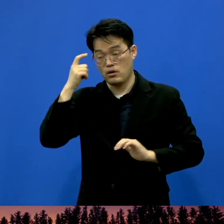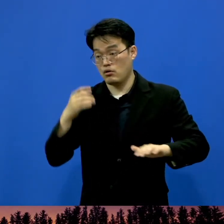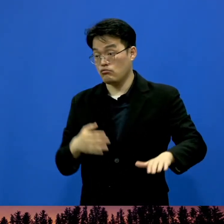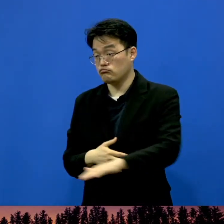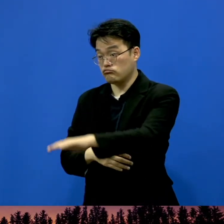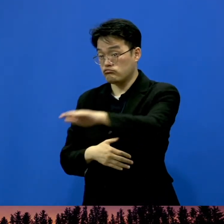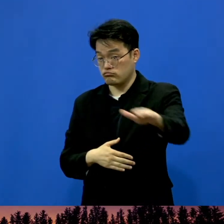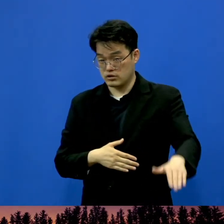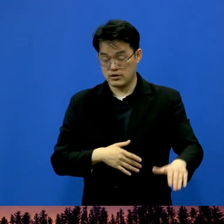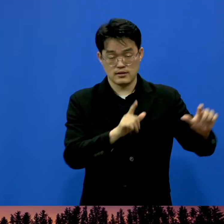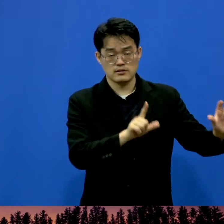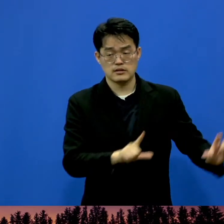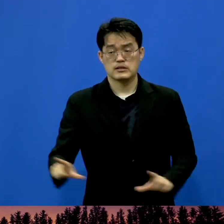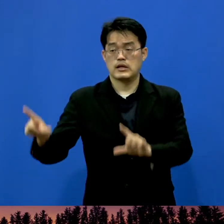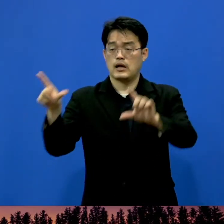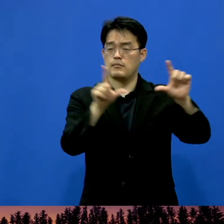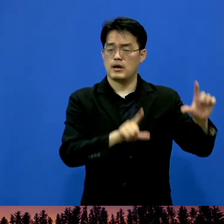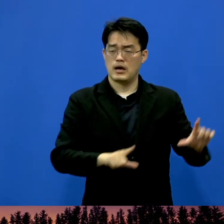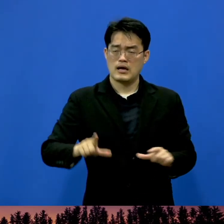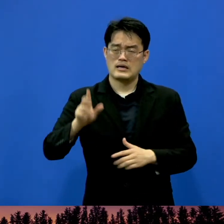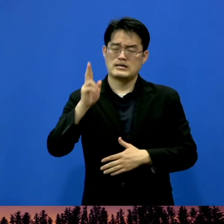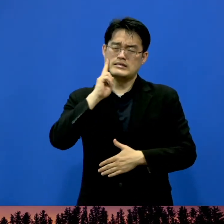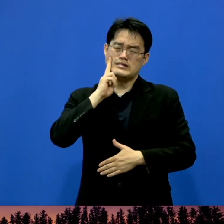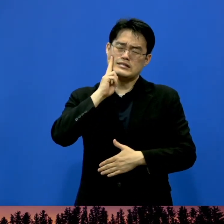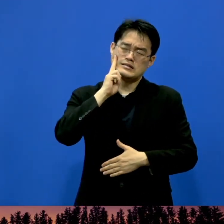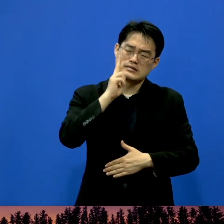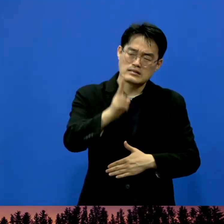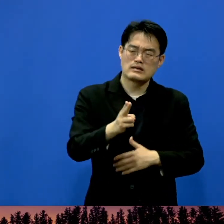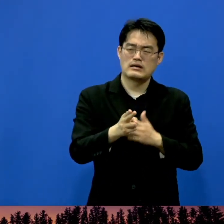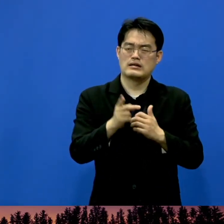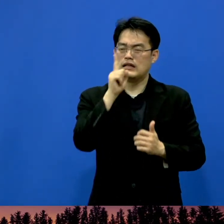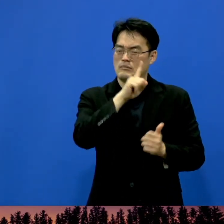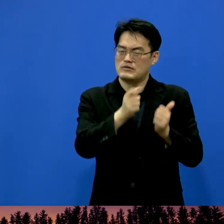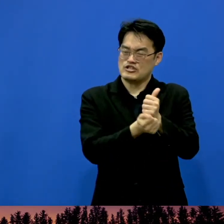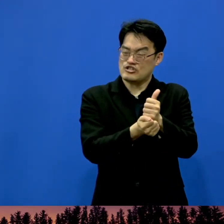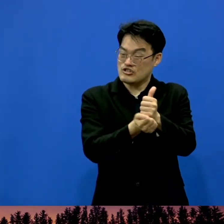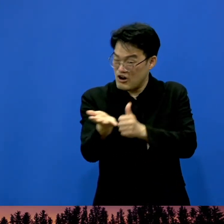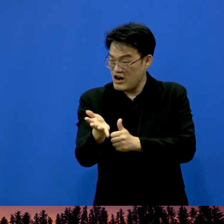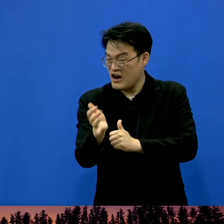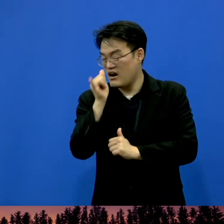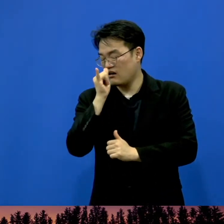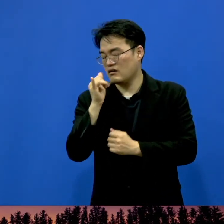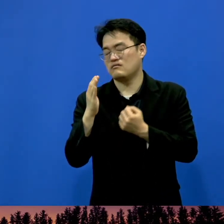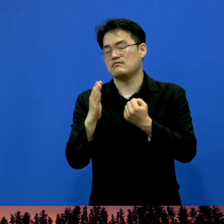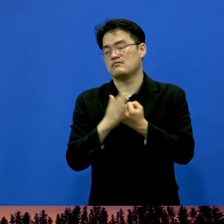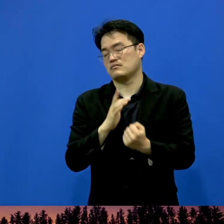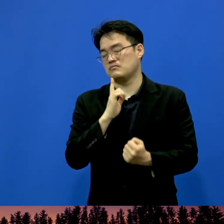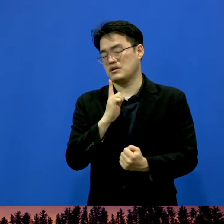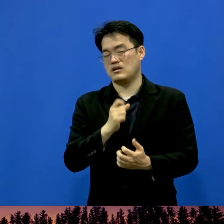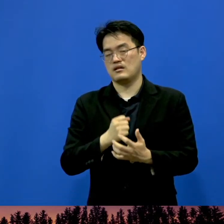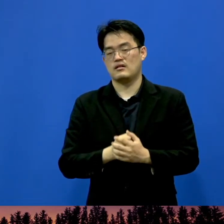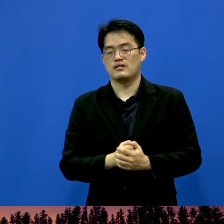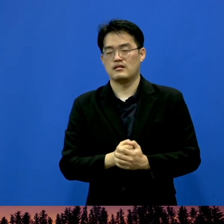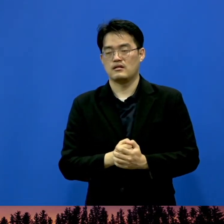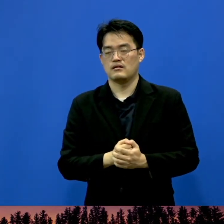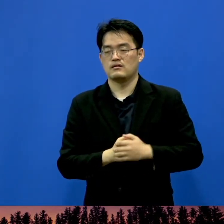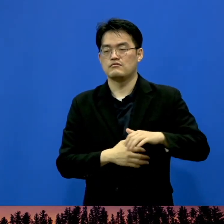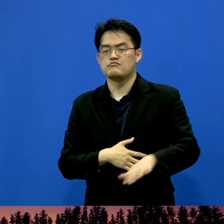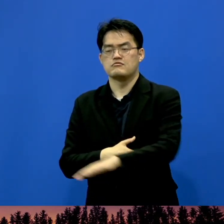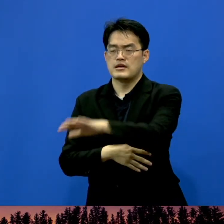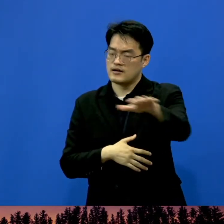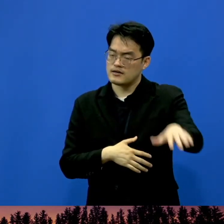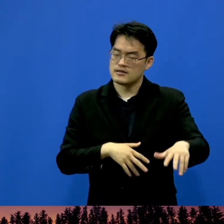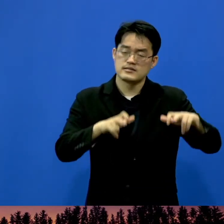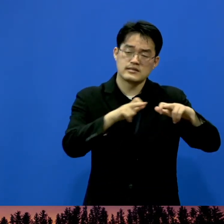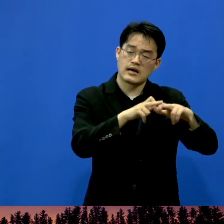우리의 삶에 굉장히 심각한 어떤 영향을 주는 요소가 된다는, 장애 요소라는 겁니다. 그래서 이